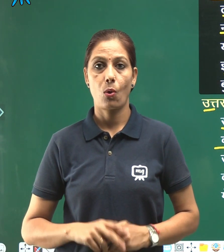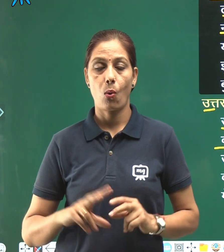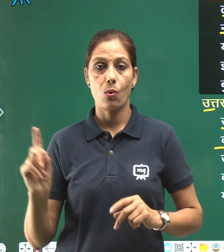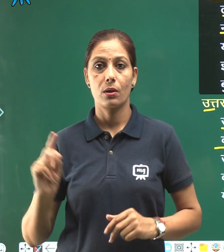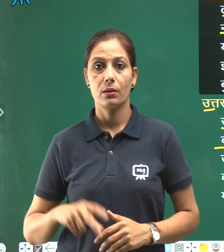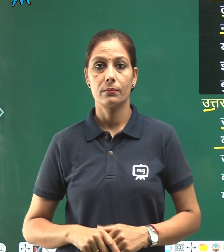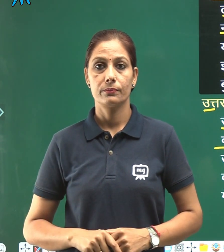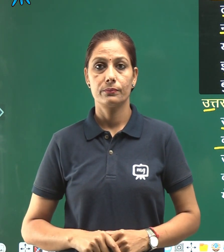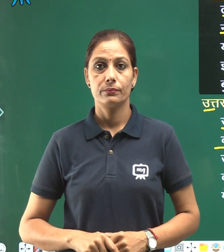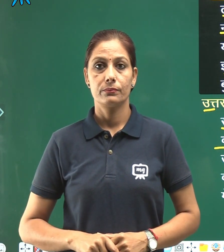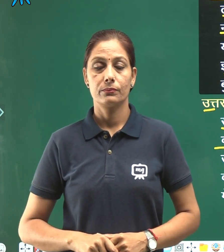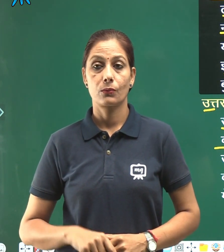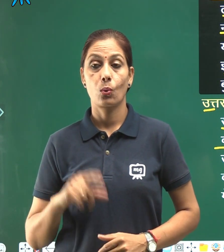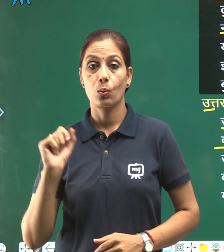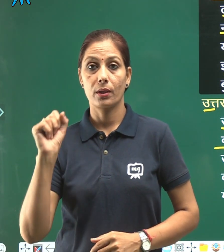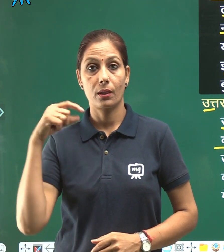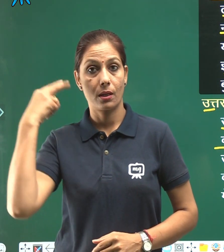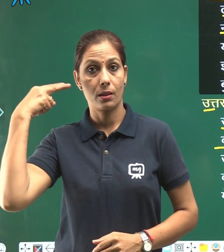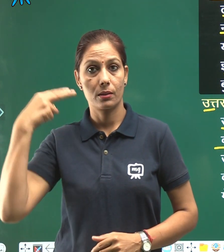और उनके कारण